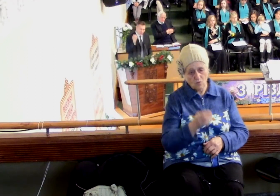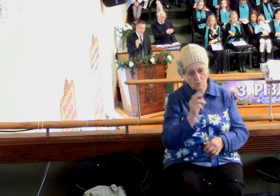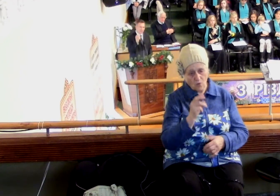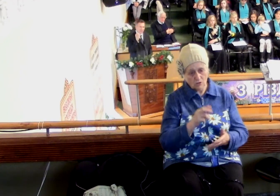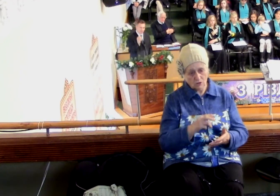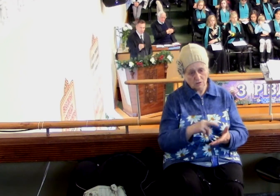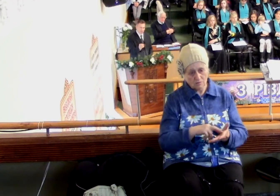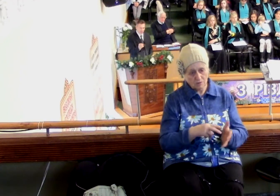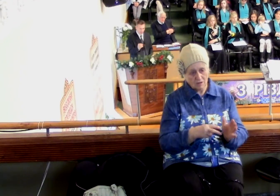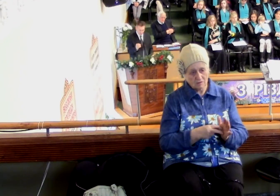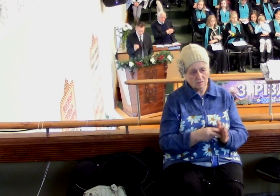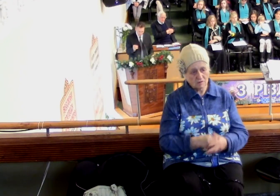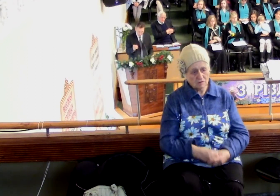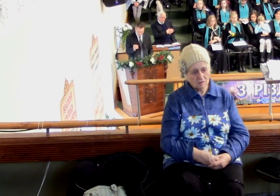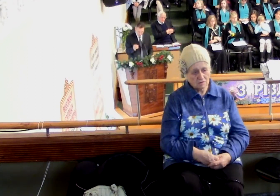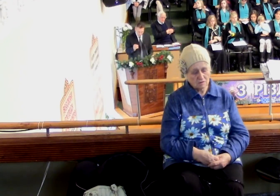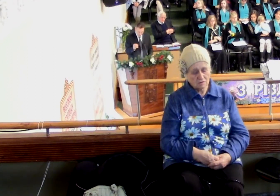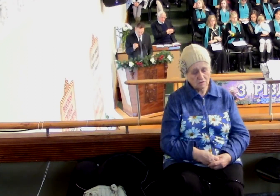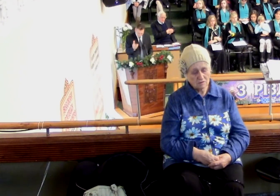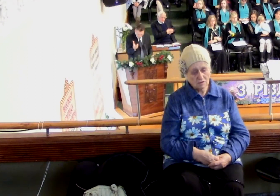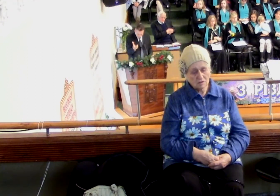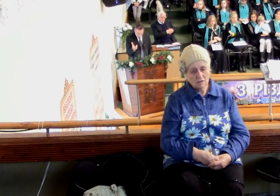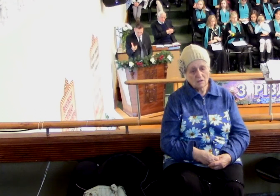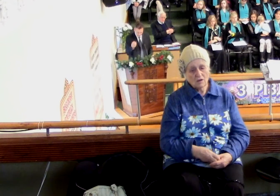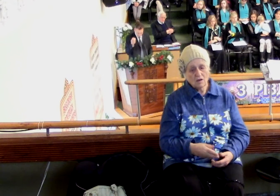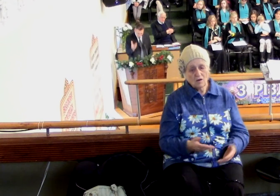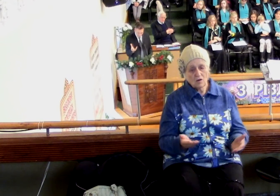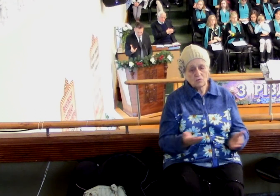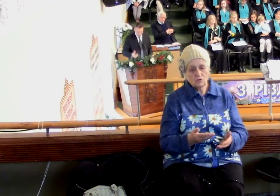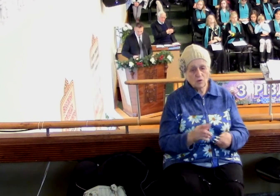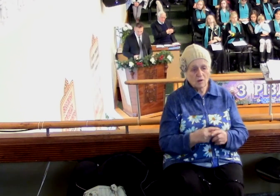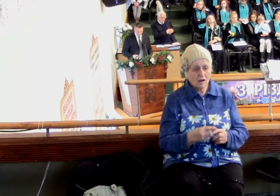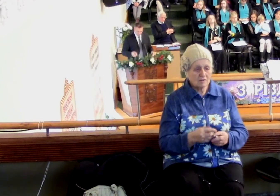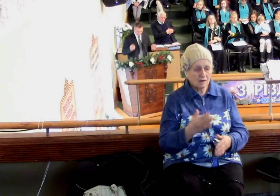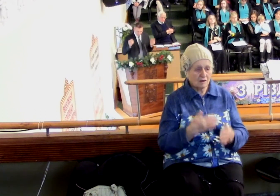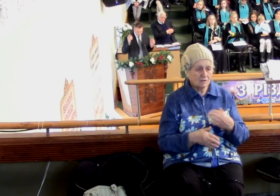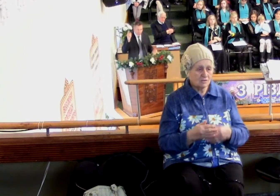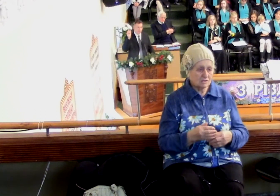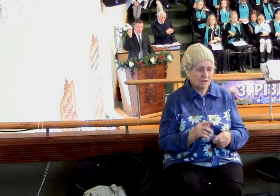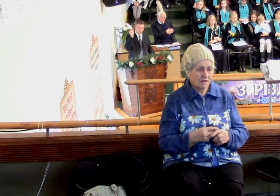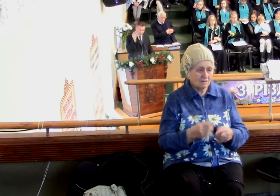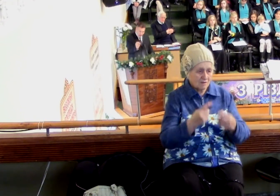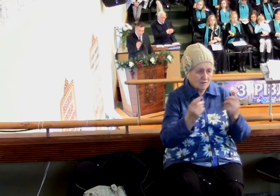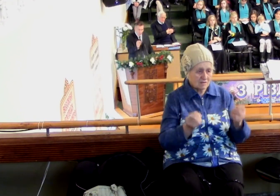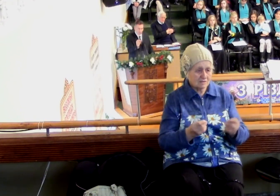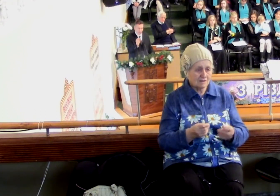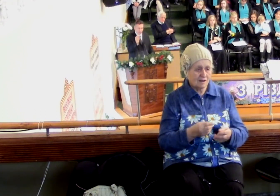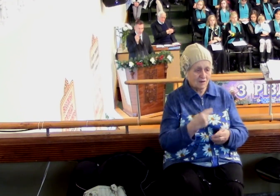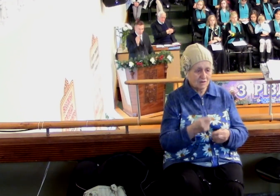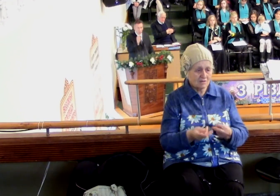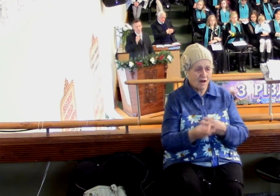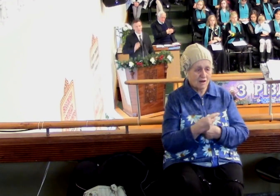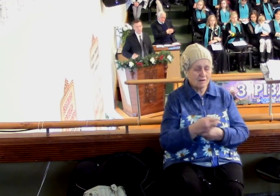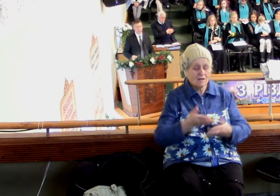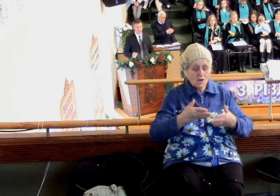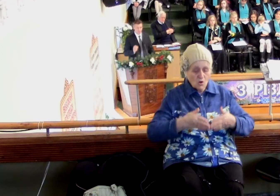Божьих спасительных деяний. В чем эта весть, в чем эта радость? Родился вам,